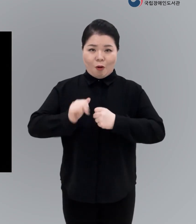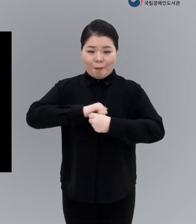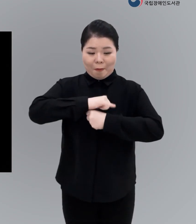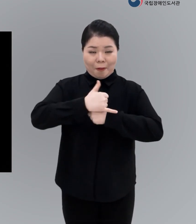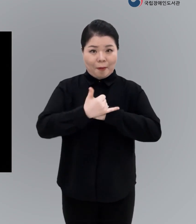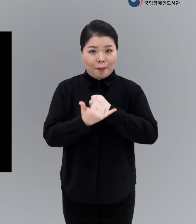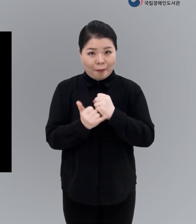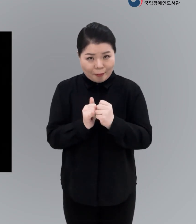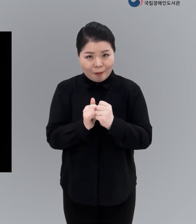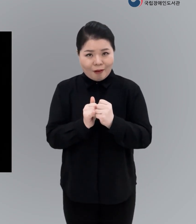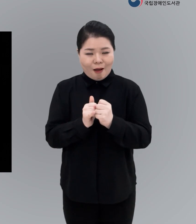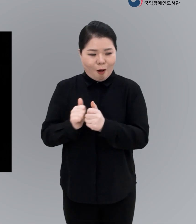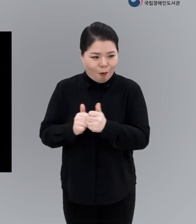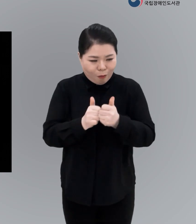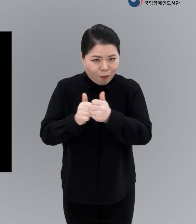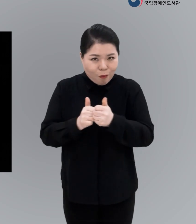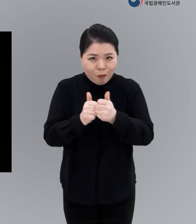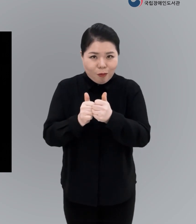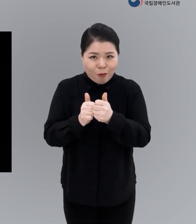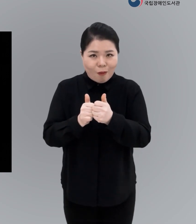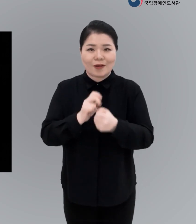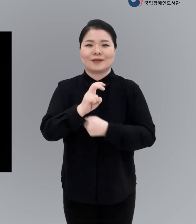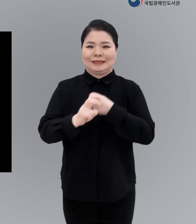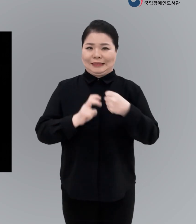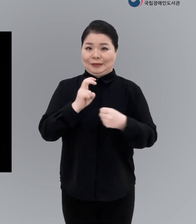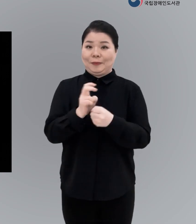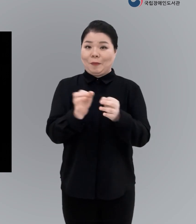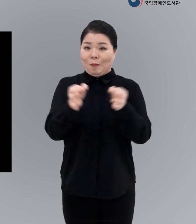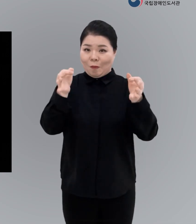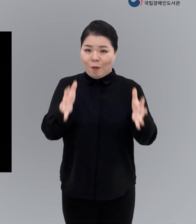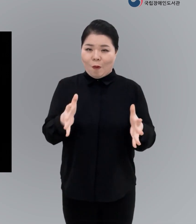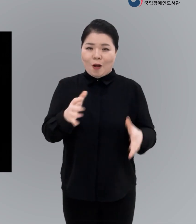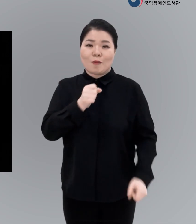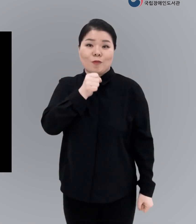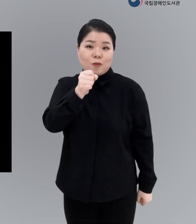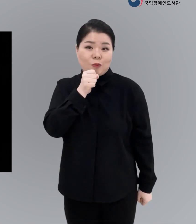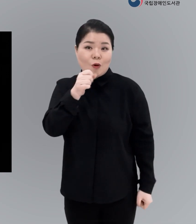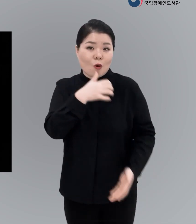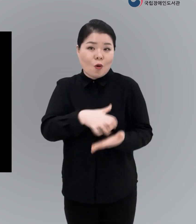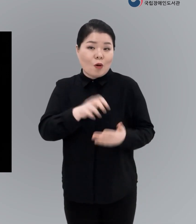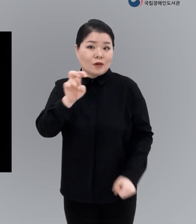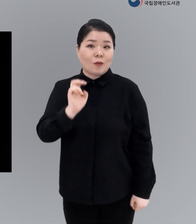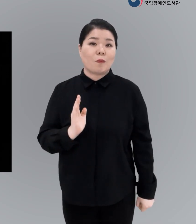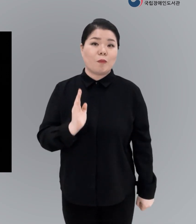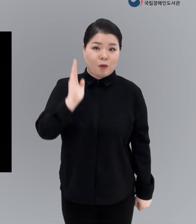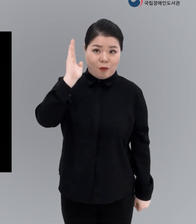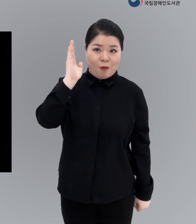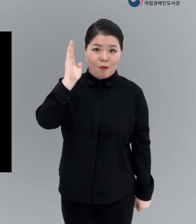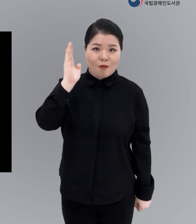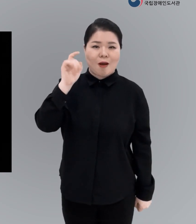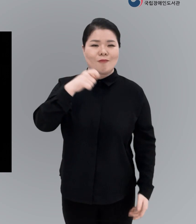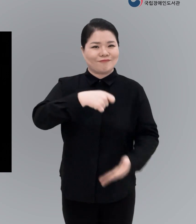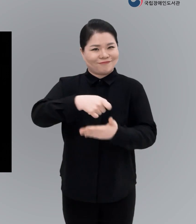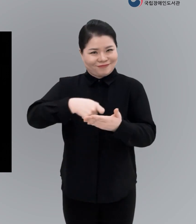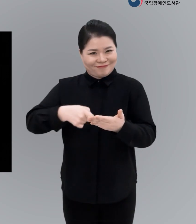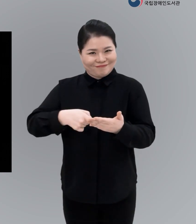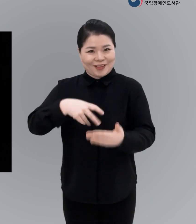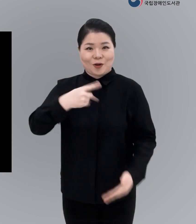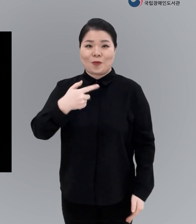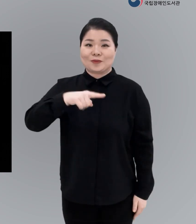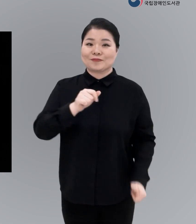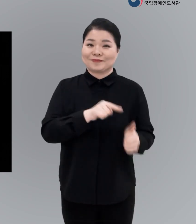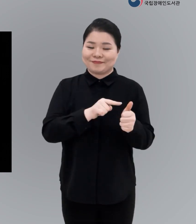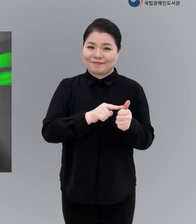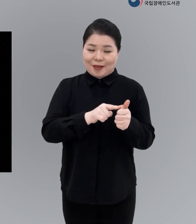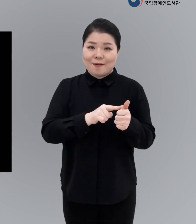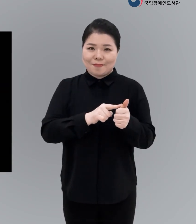6대륙을 따라다니며 20년간 20번 넘게 인터뷰하여 집필한 로저 페더러의 가장 상세하고 방대한